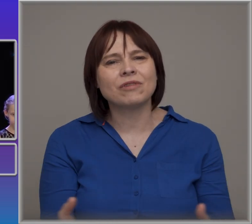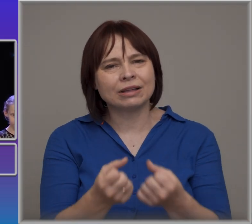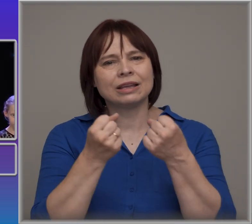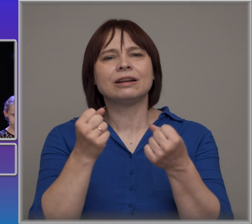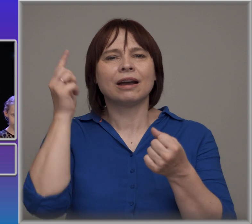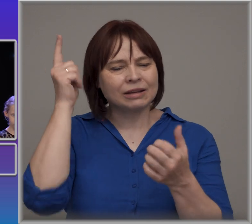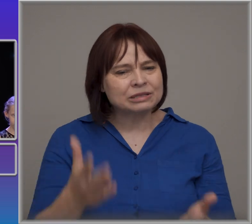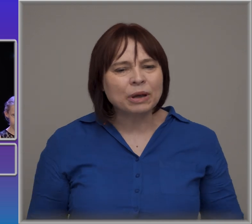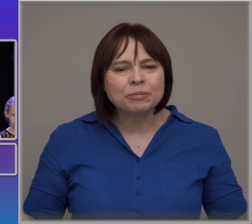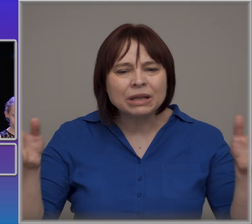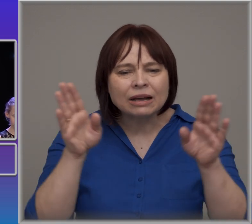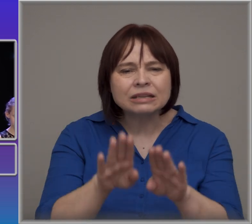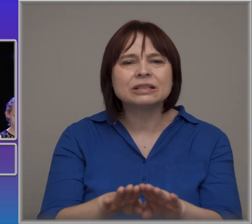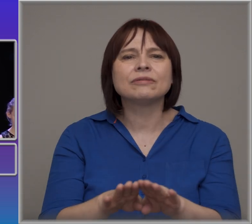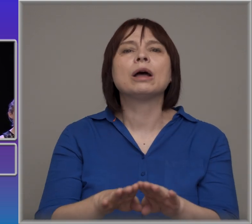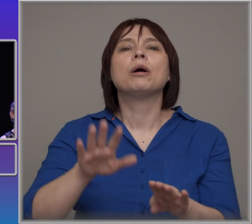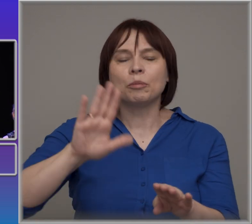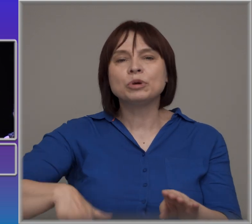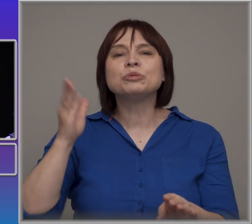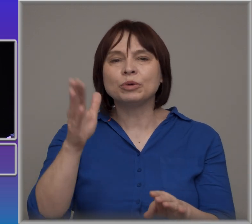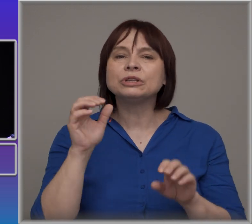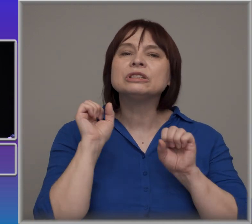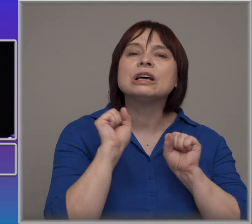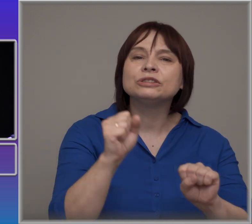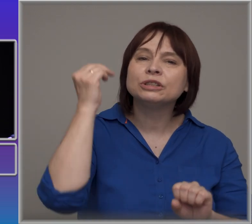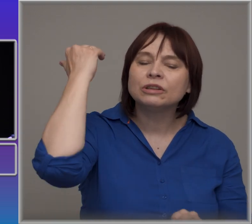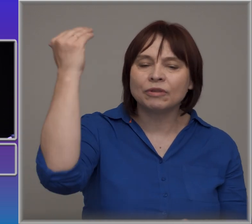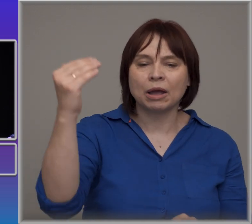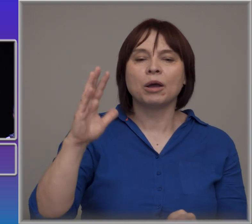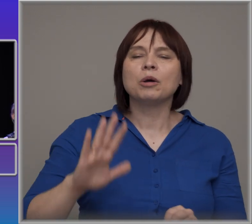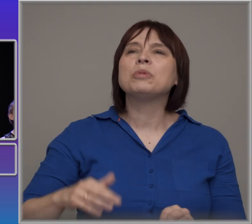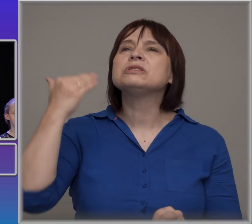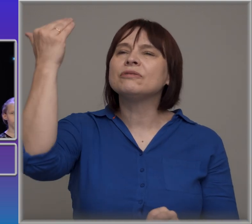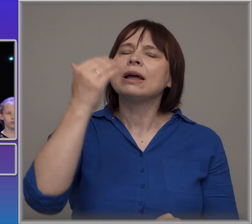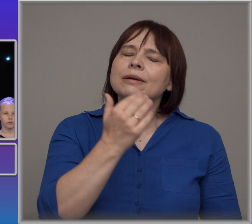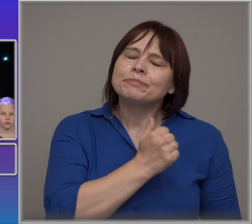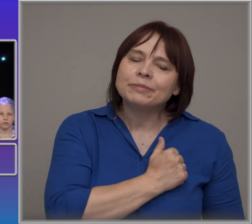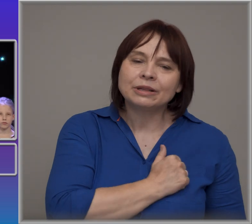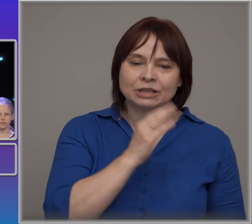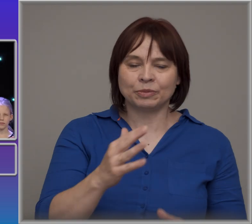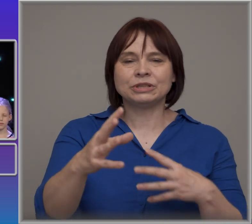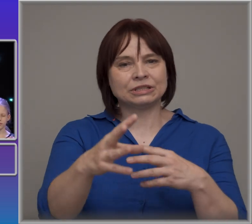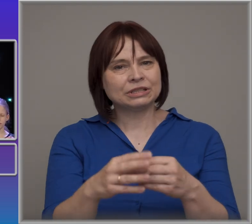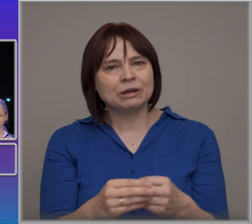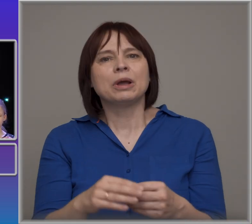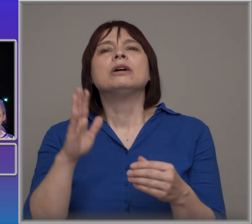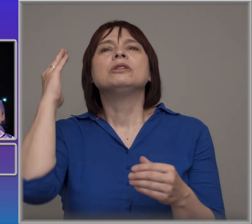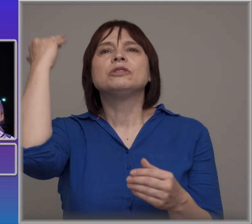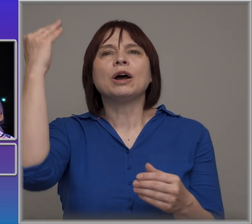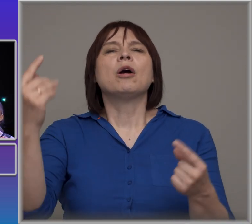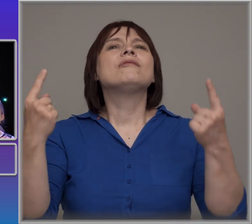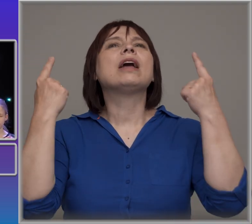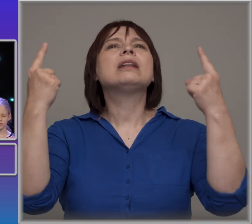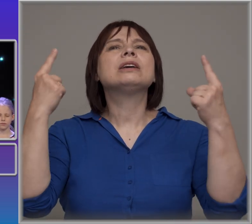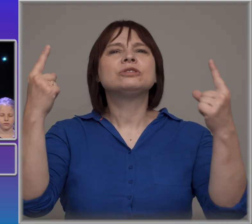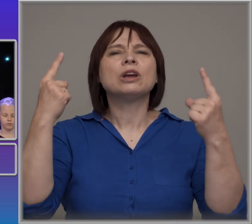это Твои дары. Твои дары не только для семей, родителей. Это Твои дары